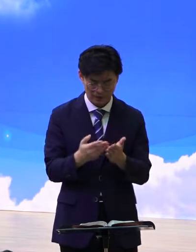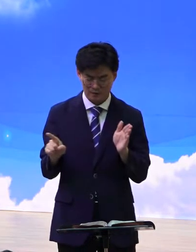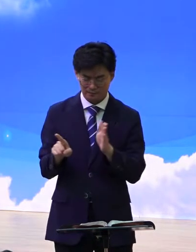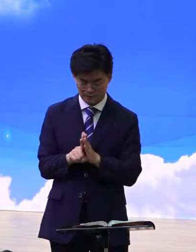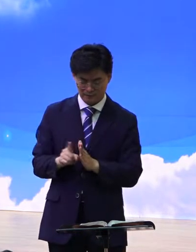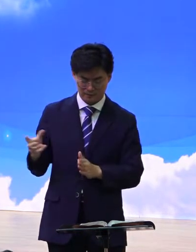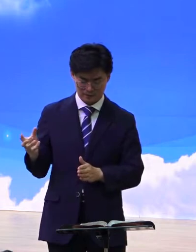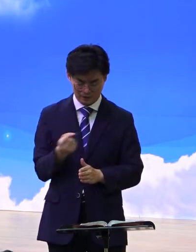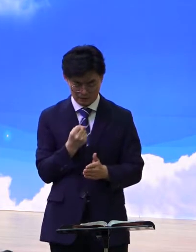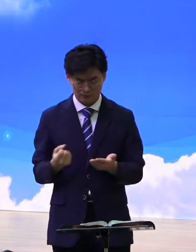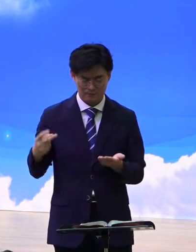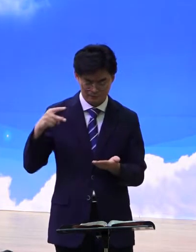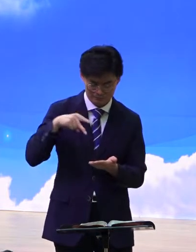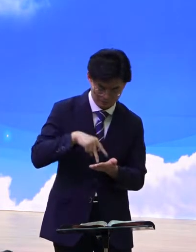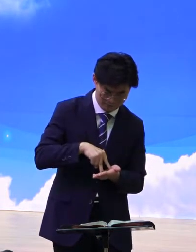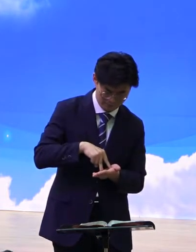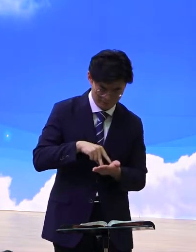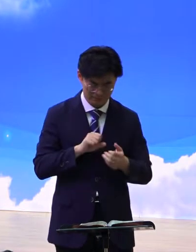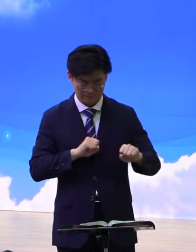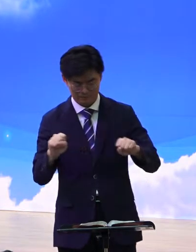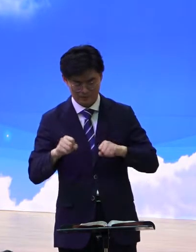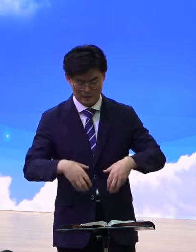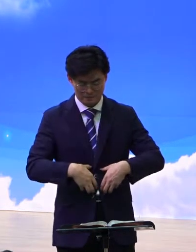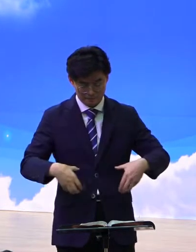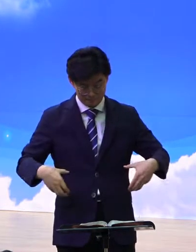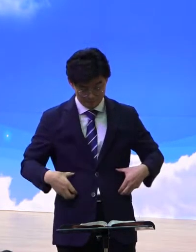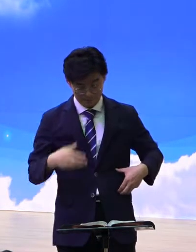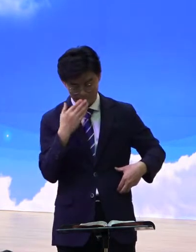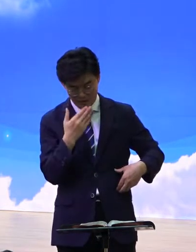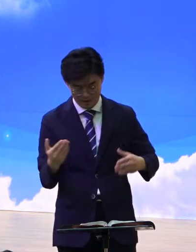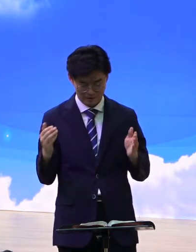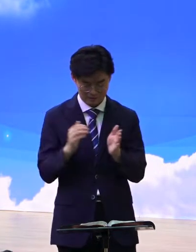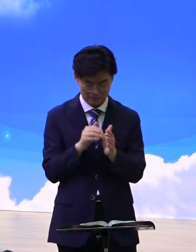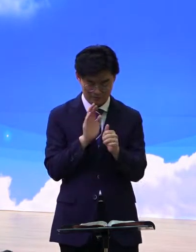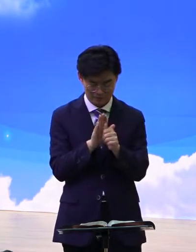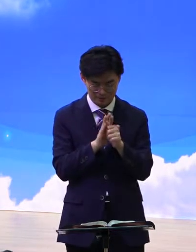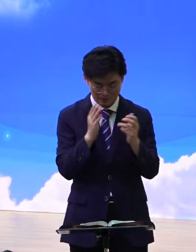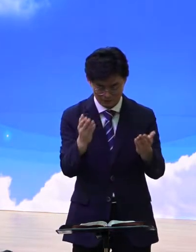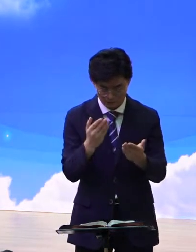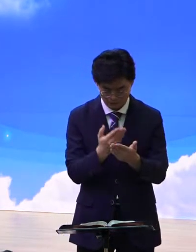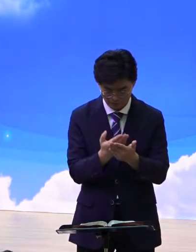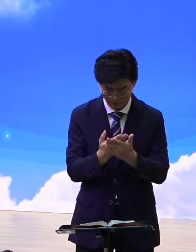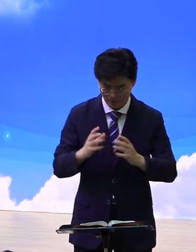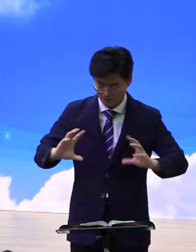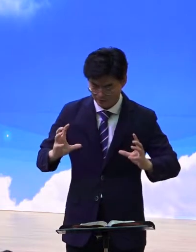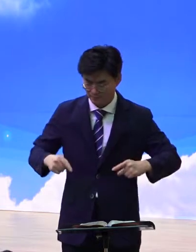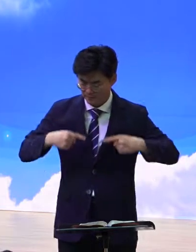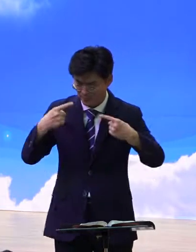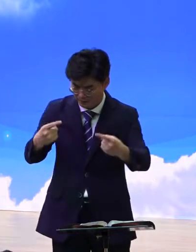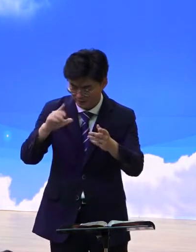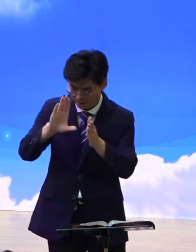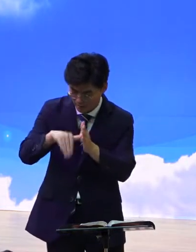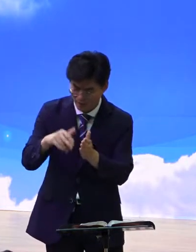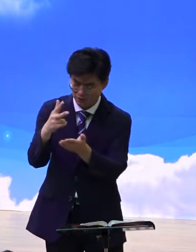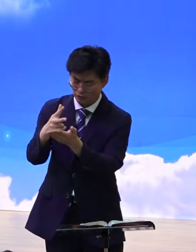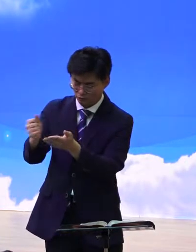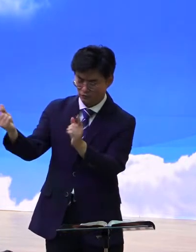삶 살게 하시며 세상을 두려워하지 말고 불의에 맞서며 주님 앞에 설 때에 주님,